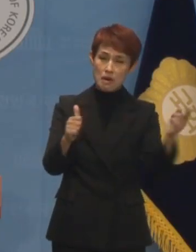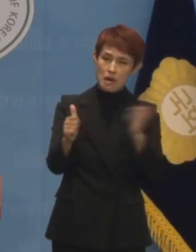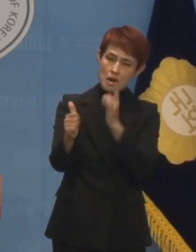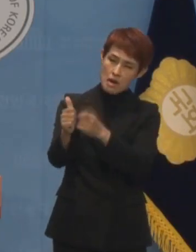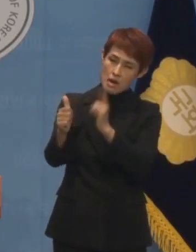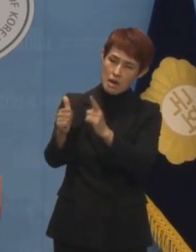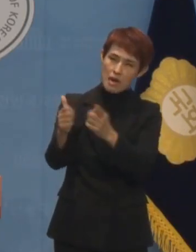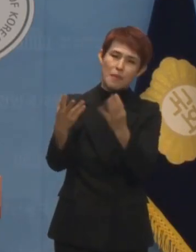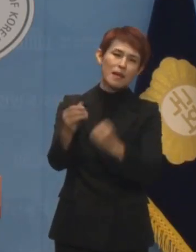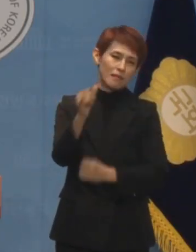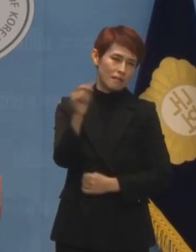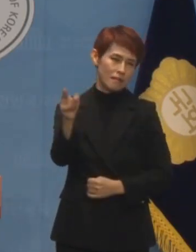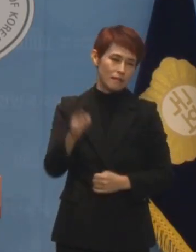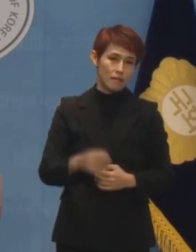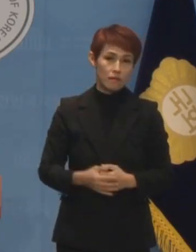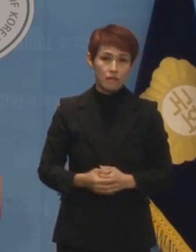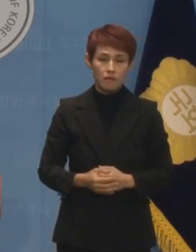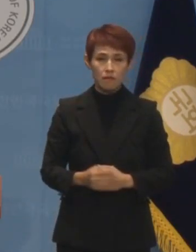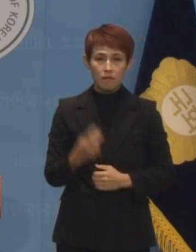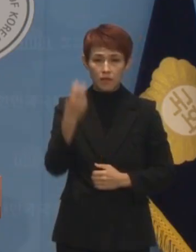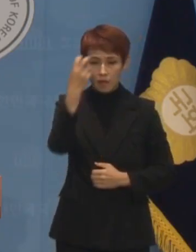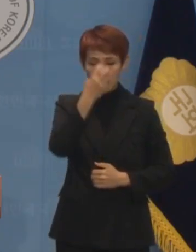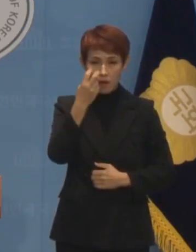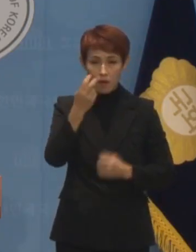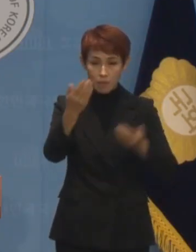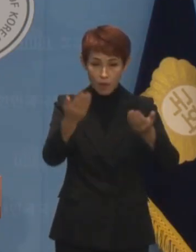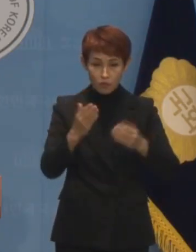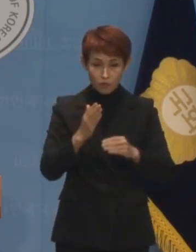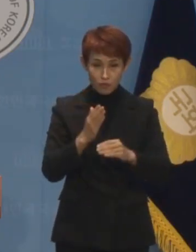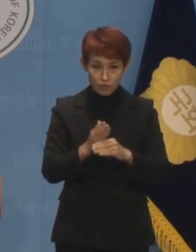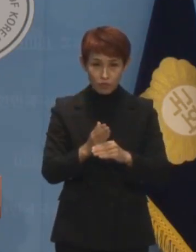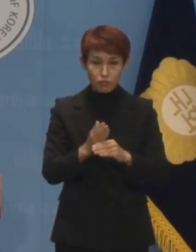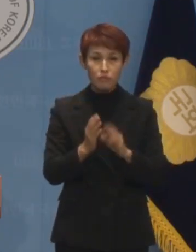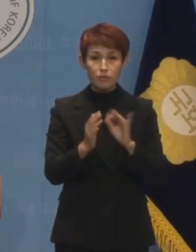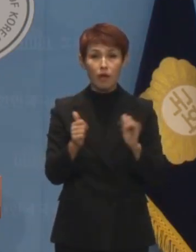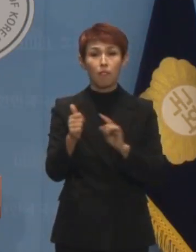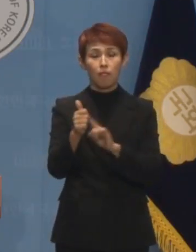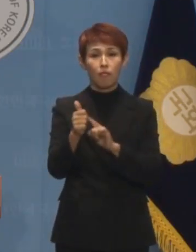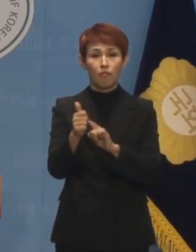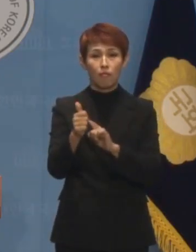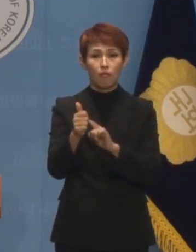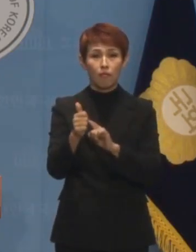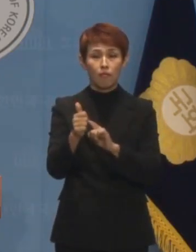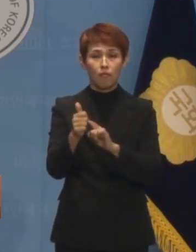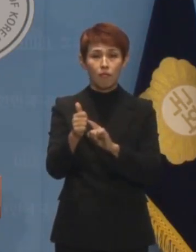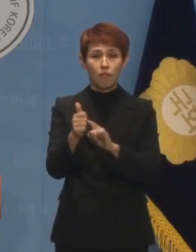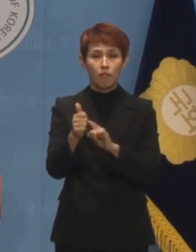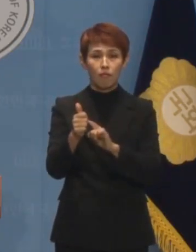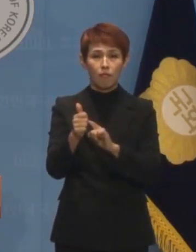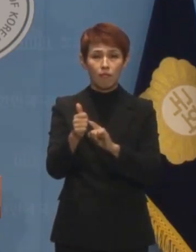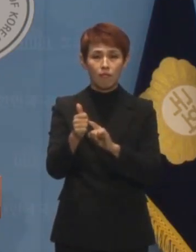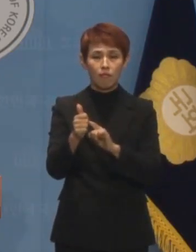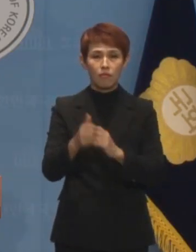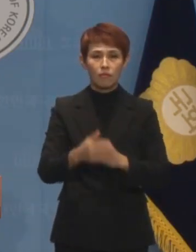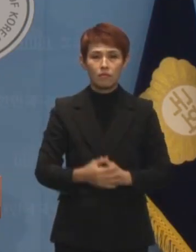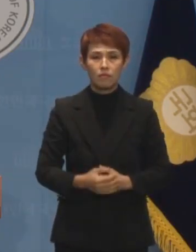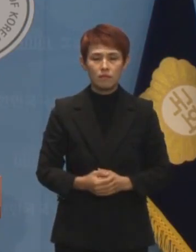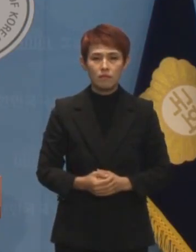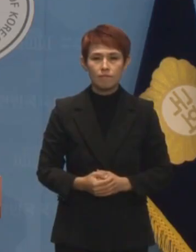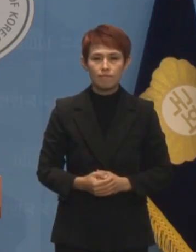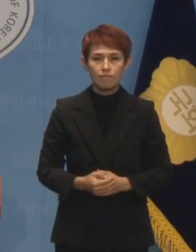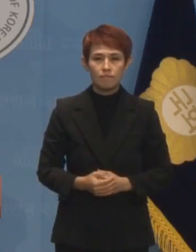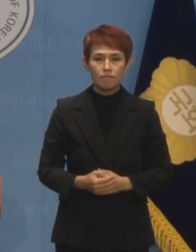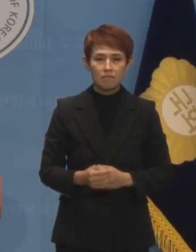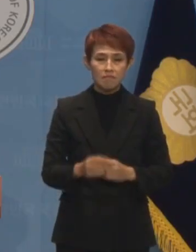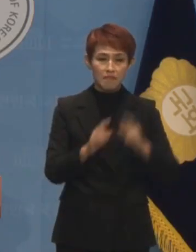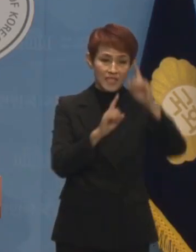있습니다. 감사를 받고 있는 피감 기관 사장이 임명 배경에 대해